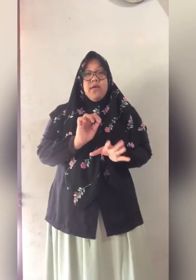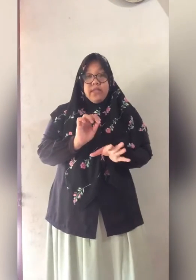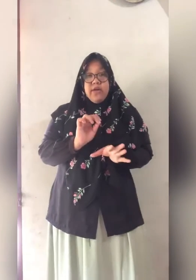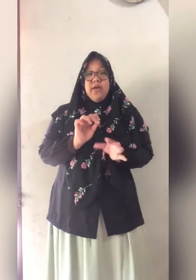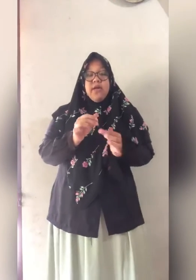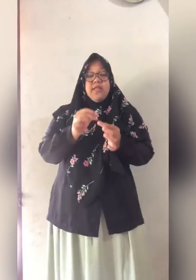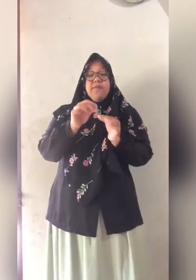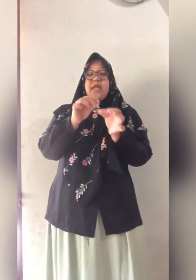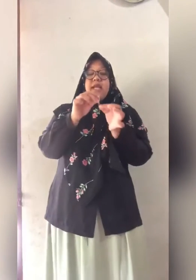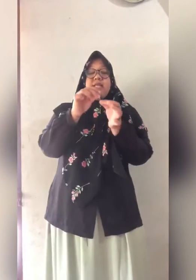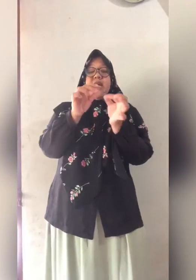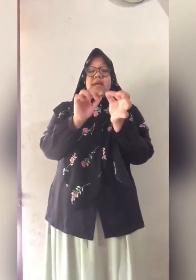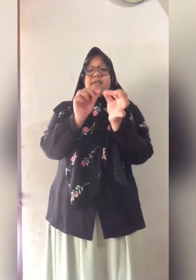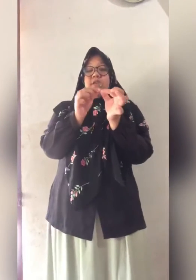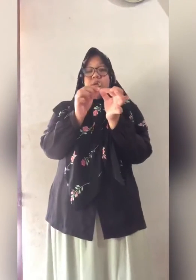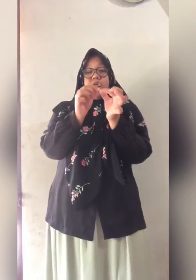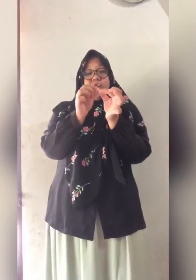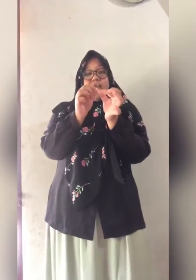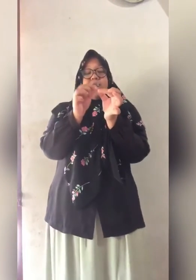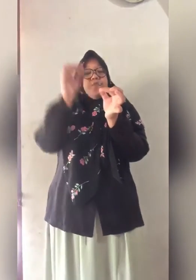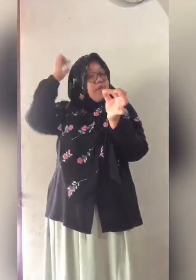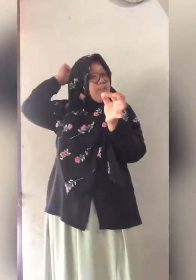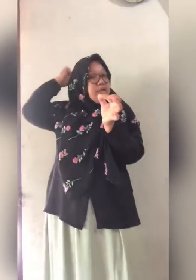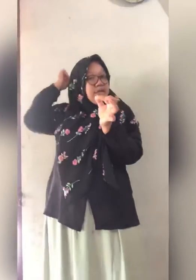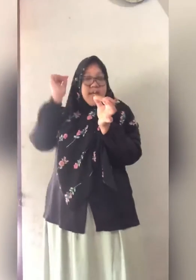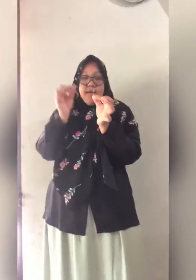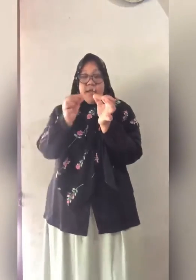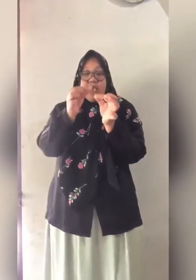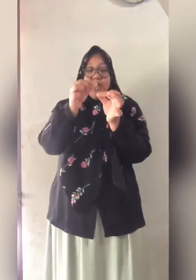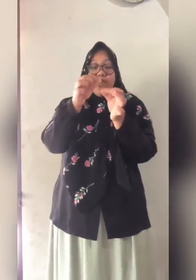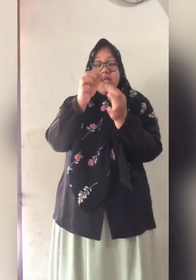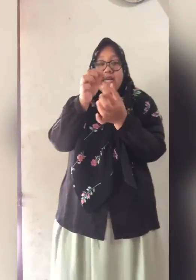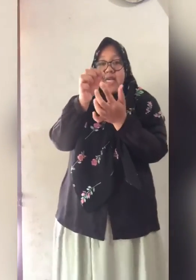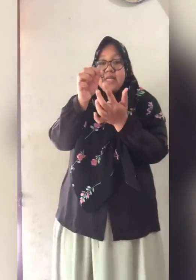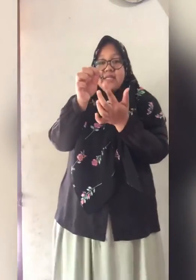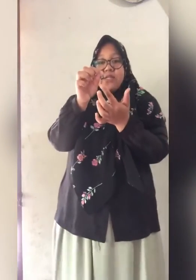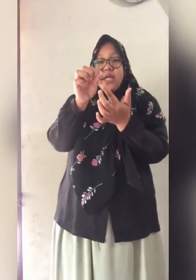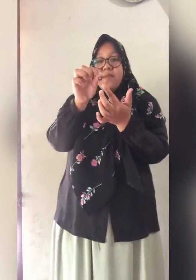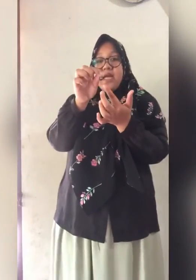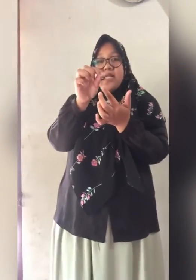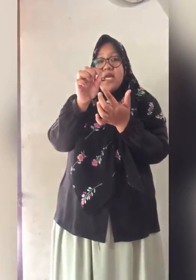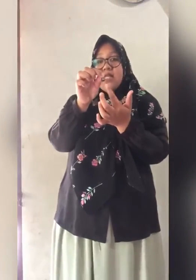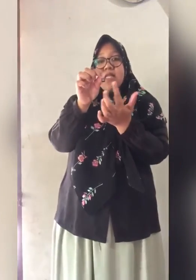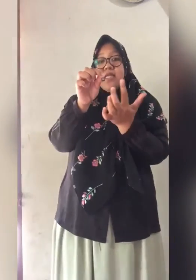kolektor. Tetapi dia tidak akan selalu berurutan. Bisa saja urutan kaki transistor ini bergantian dan tidak